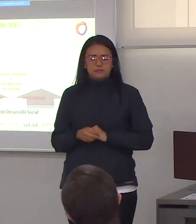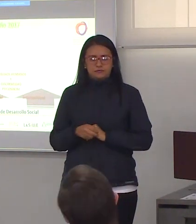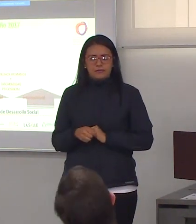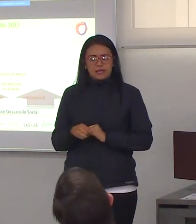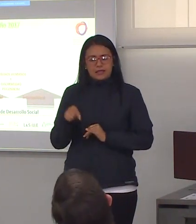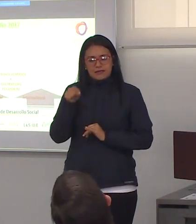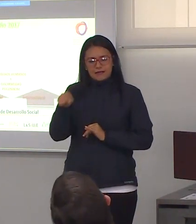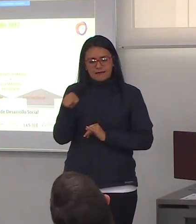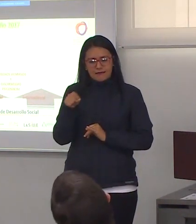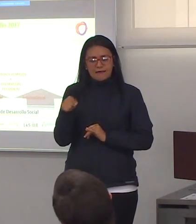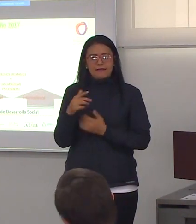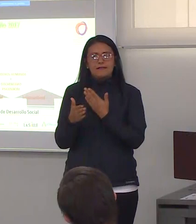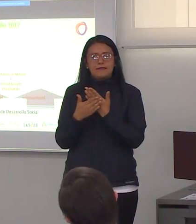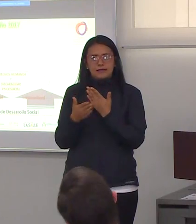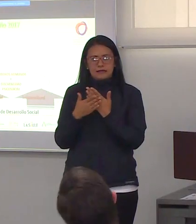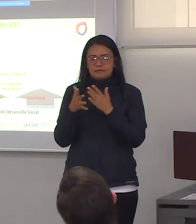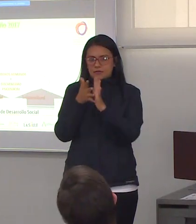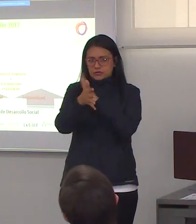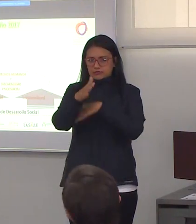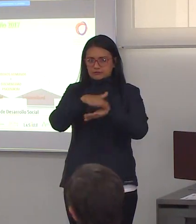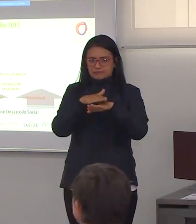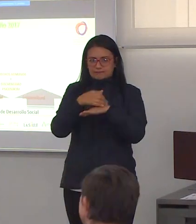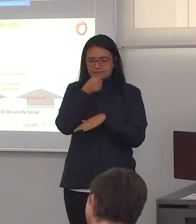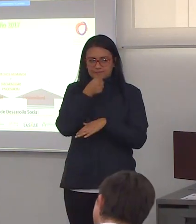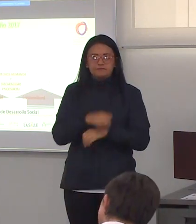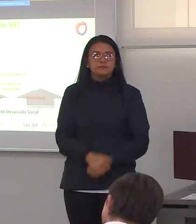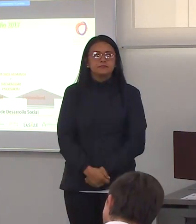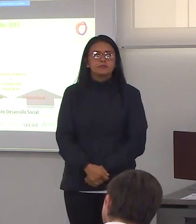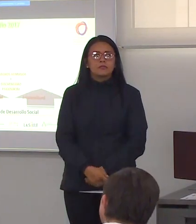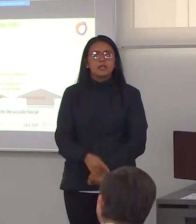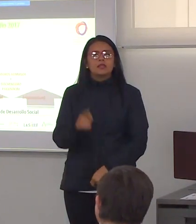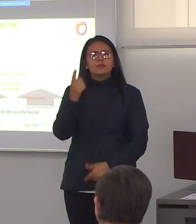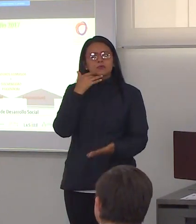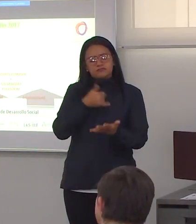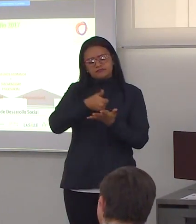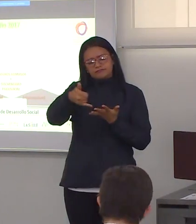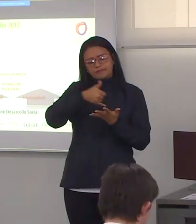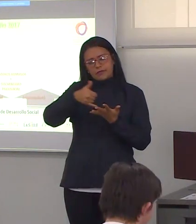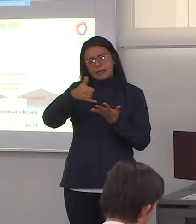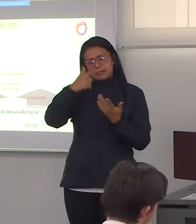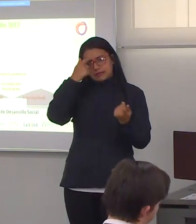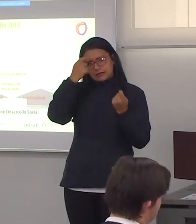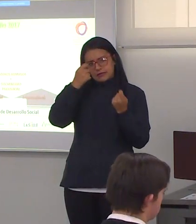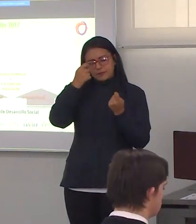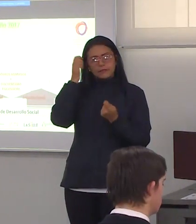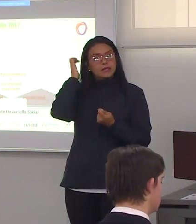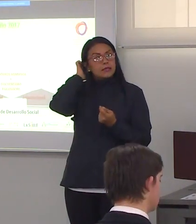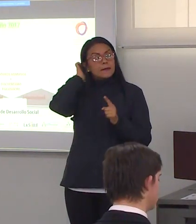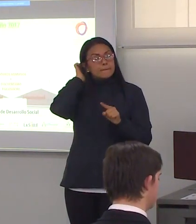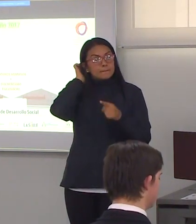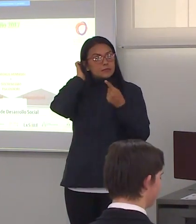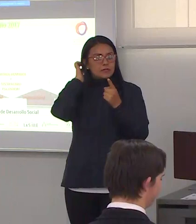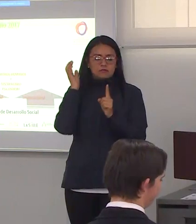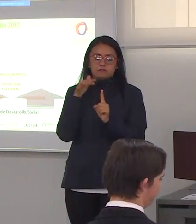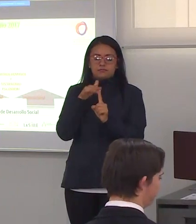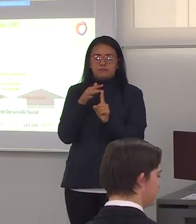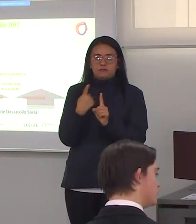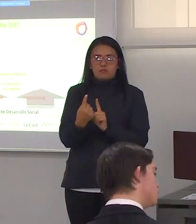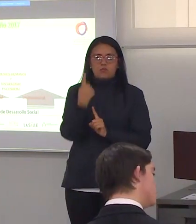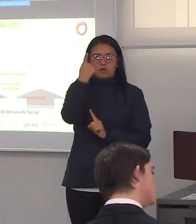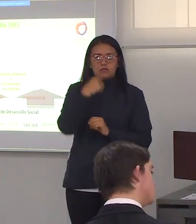vamos dando mensajes parroquiales tenemos unos ejes estratégicos y el primero para nosotros fue incidencia política